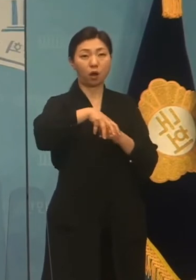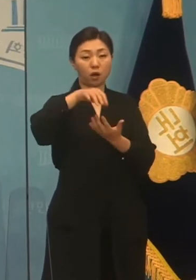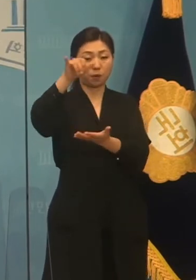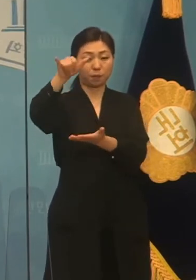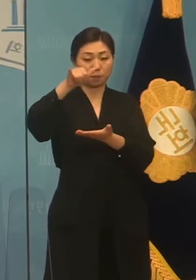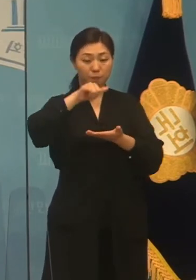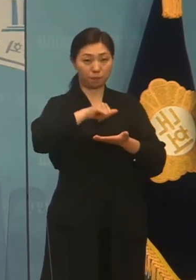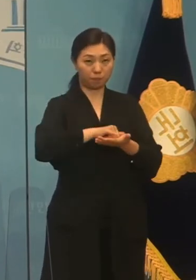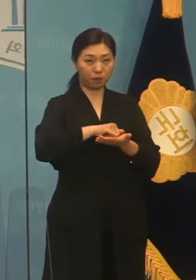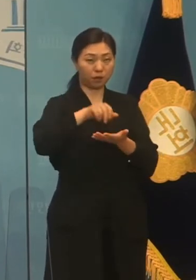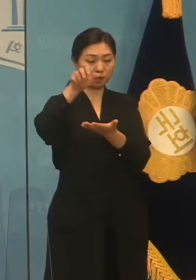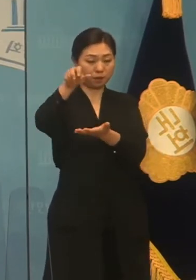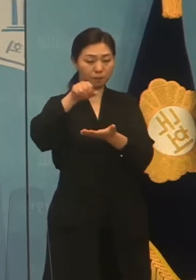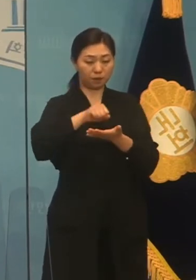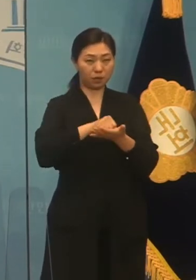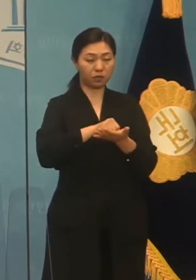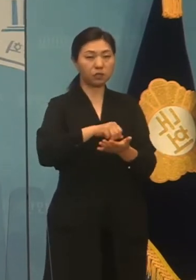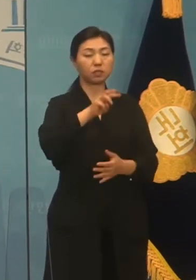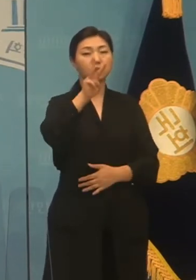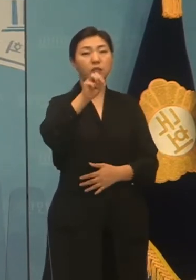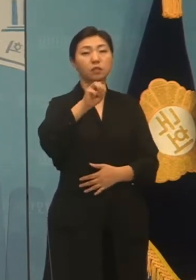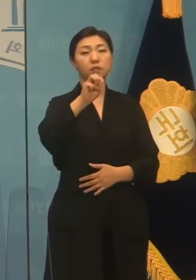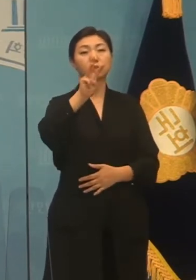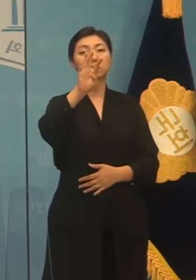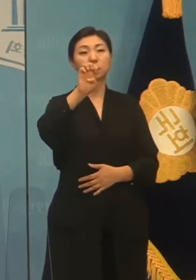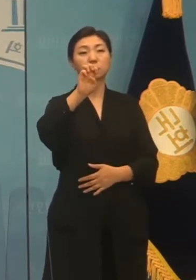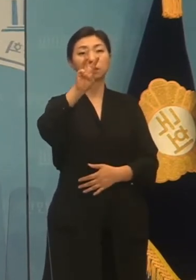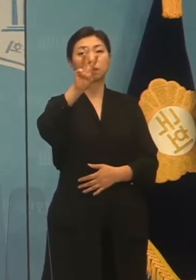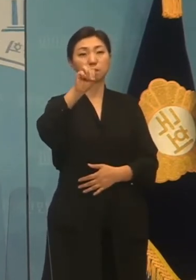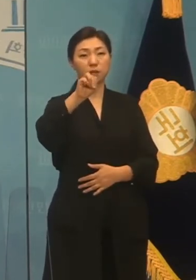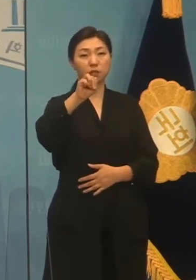계약 물량 43만 8천 명이